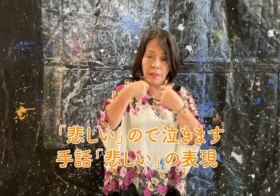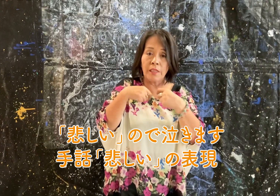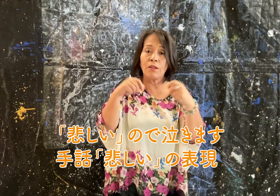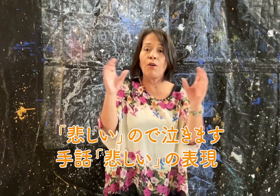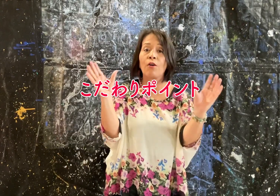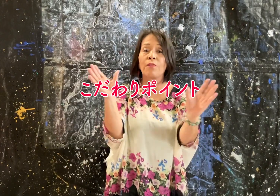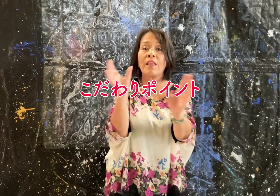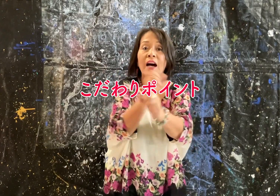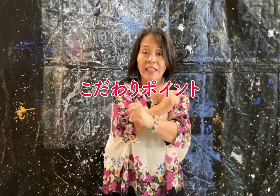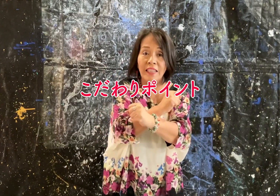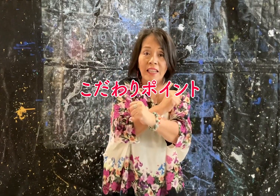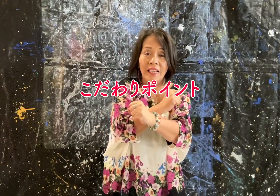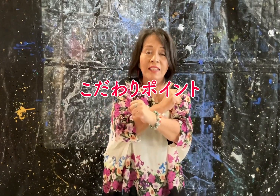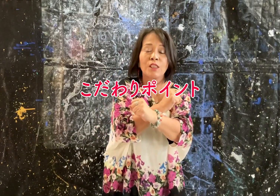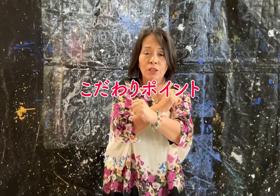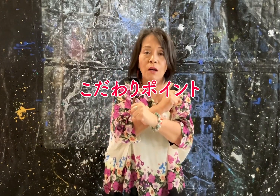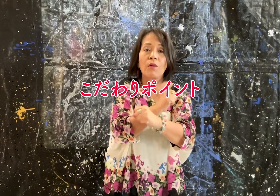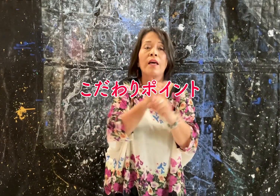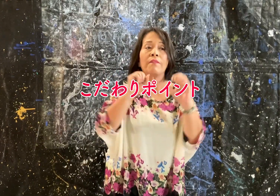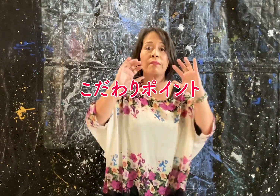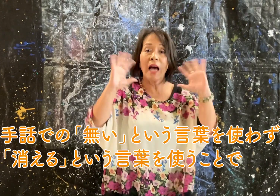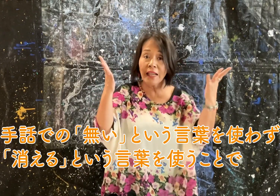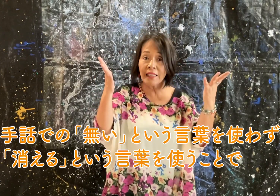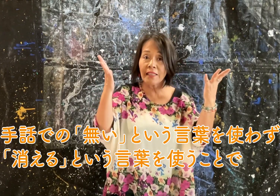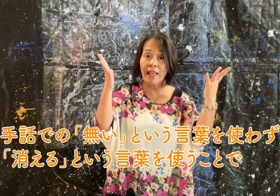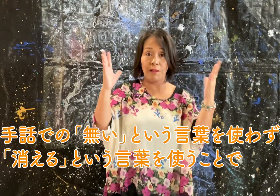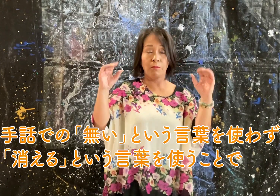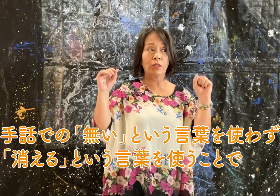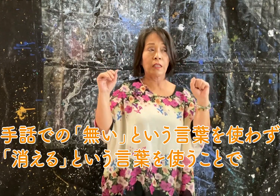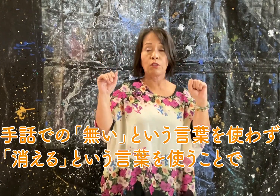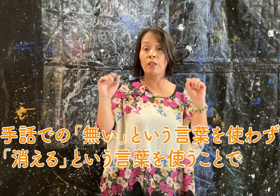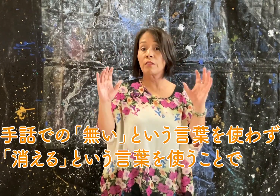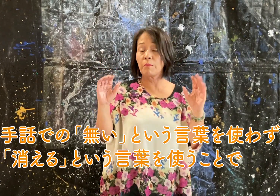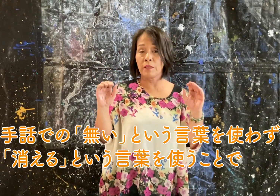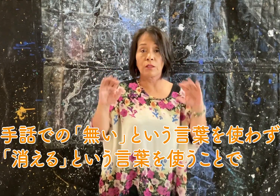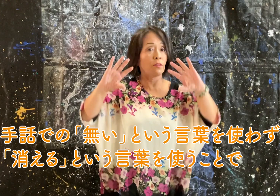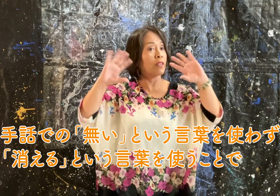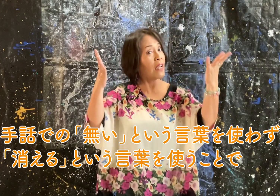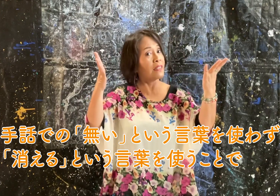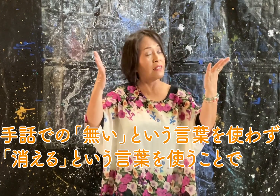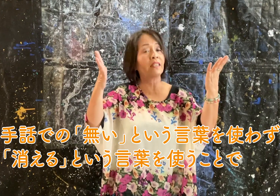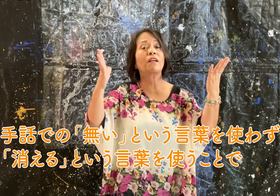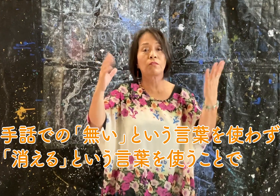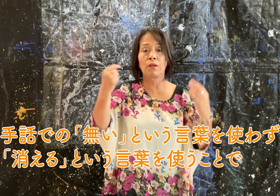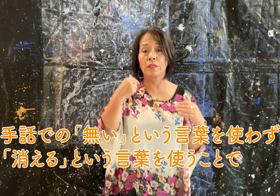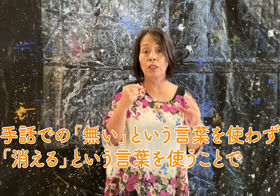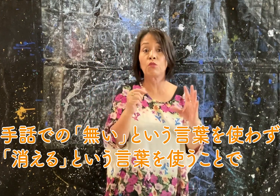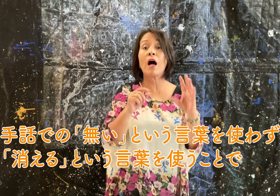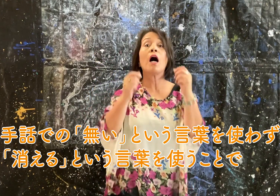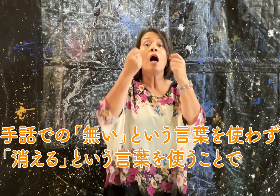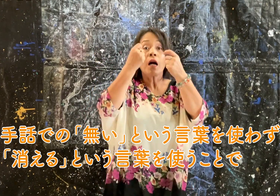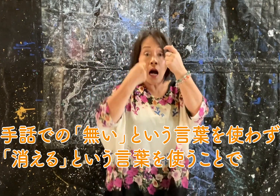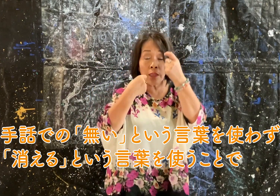悲しみのない実はこれないってもしかするとやるかもしれないですけどないじゃなくて私は